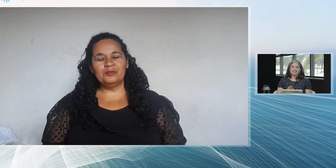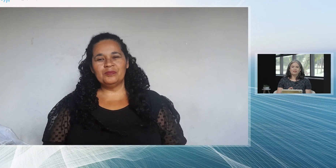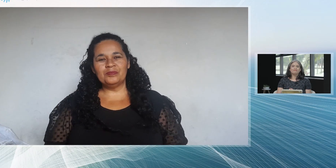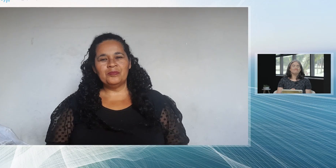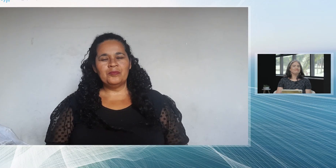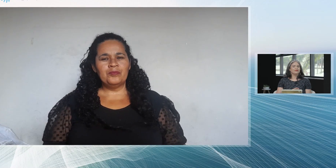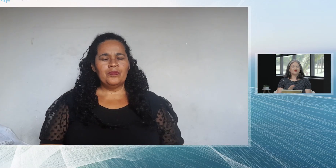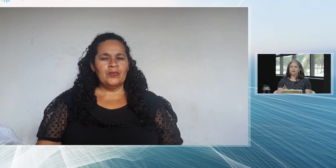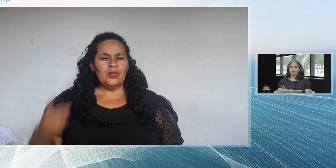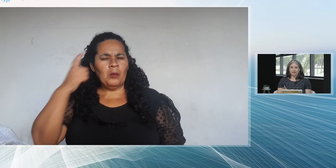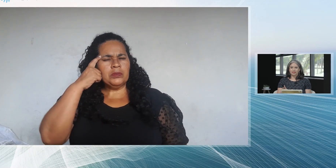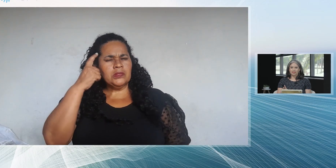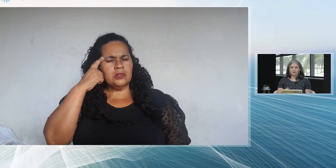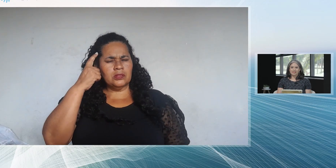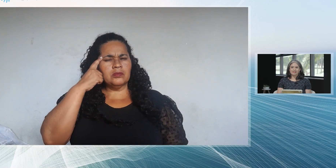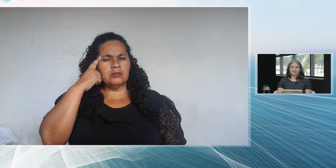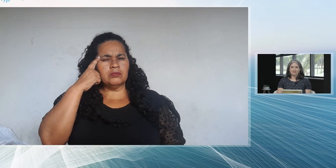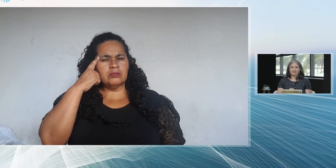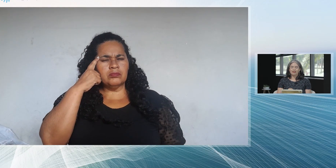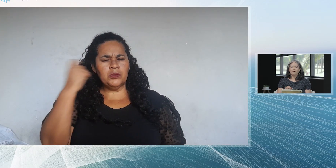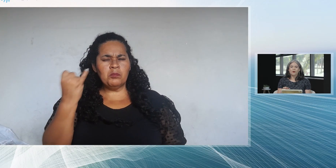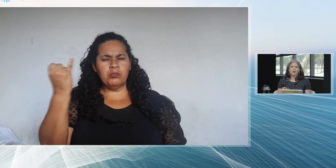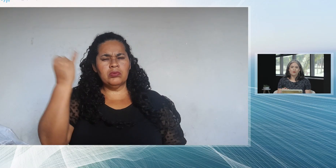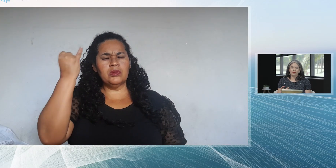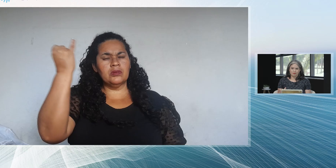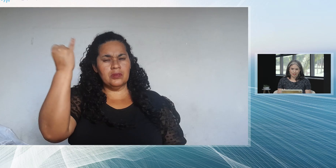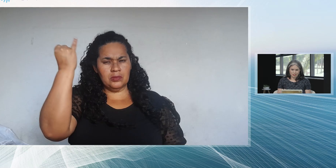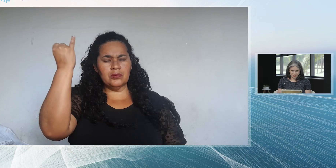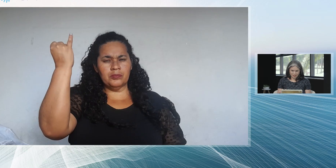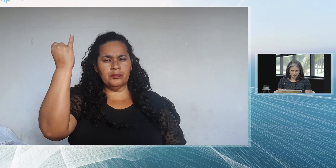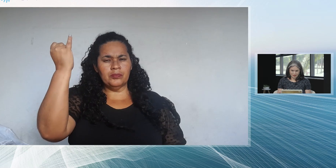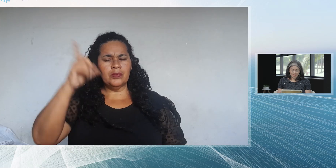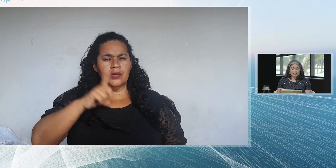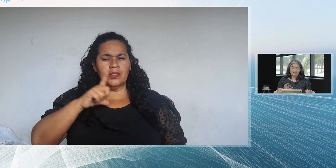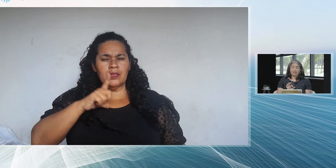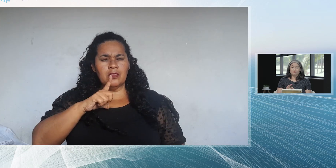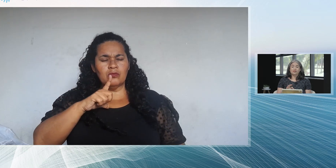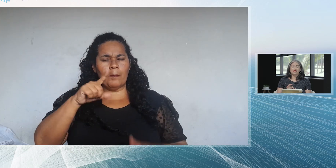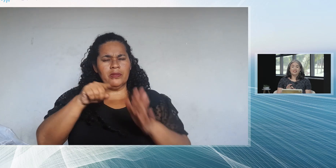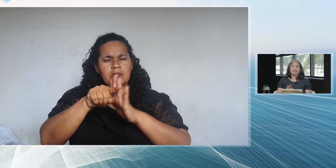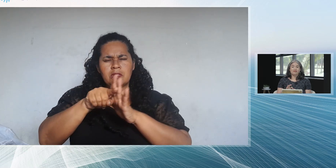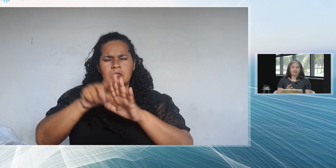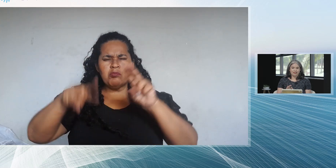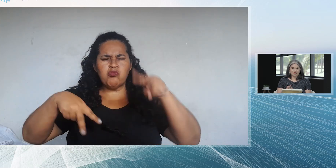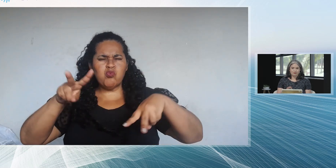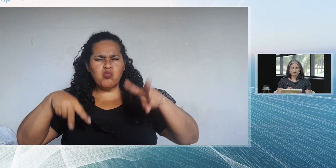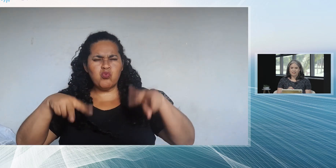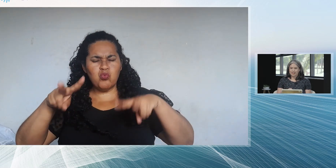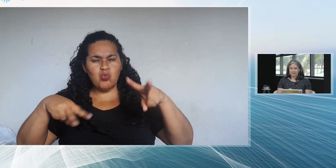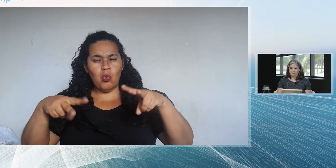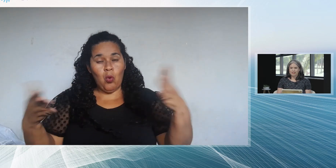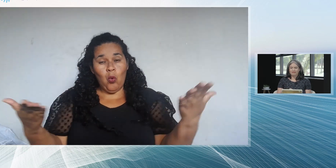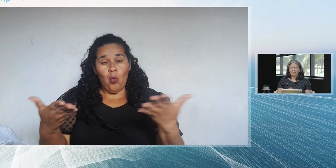Uma avaliação tão importante, mas tão pouco compreendida. Vamos desvendar